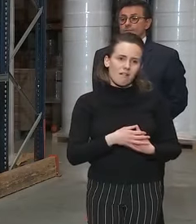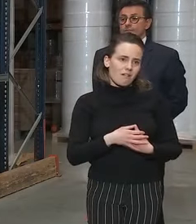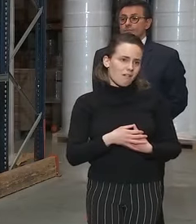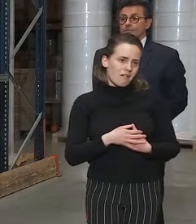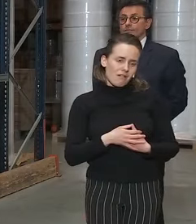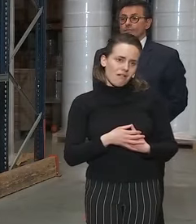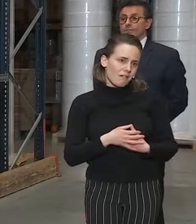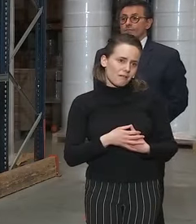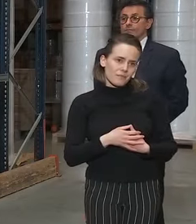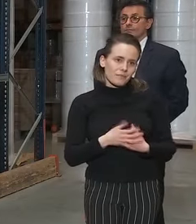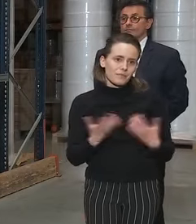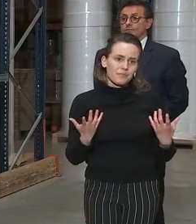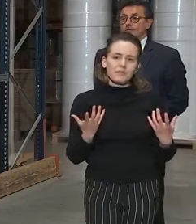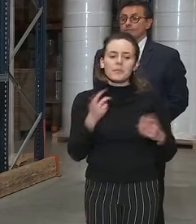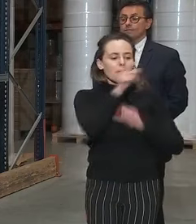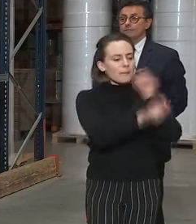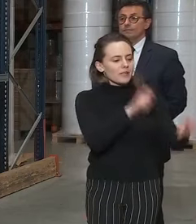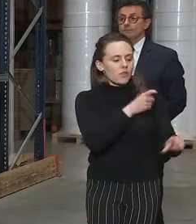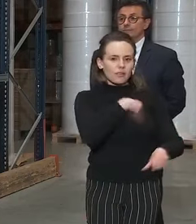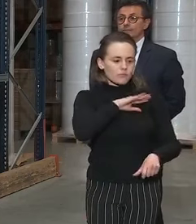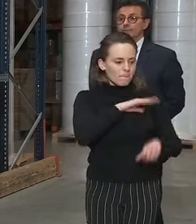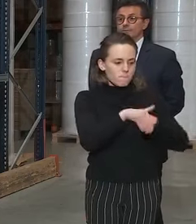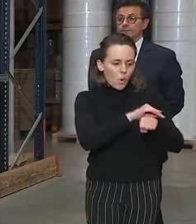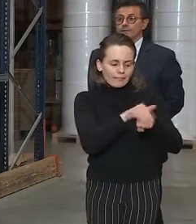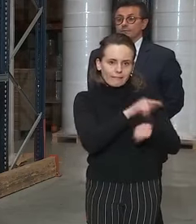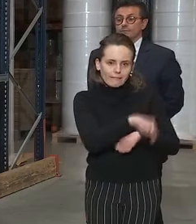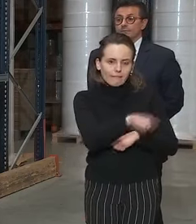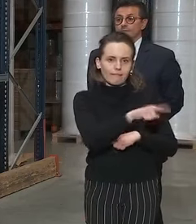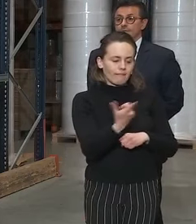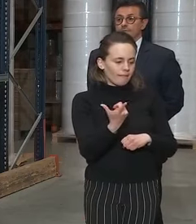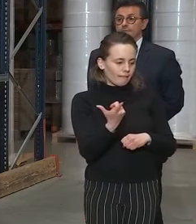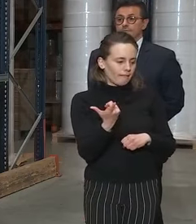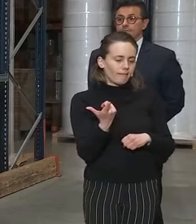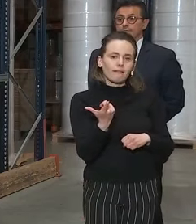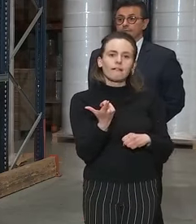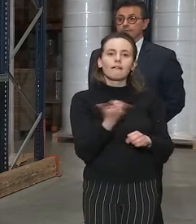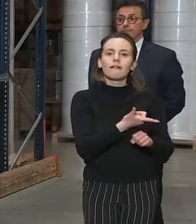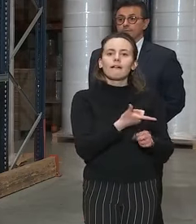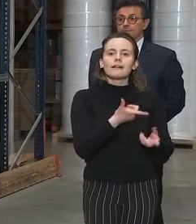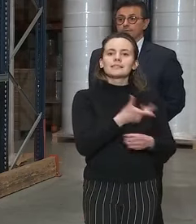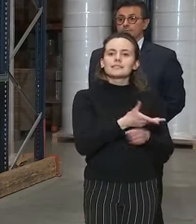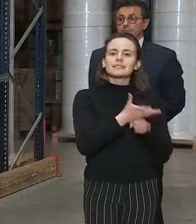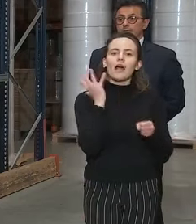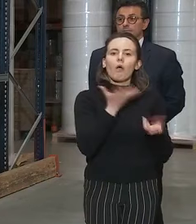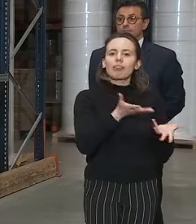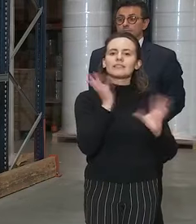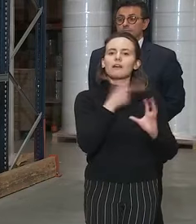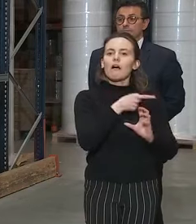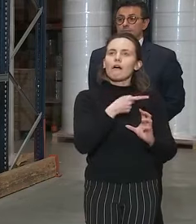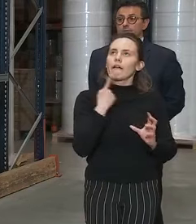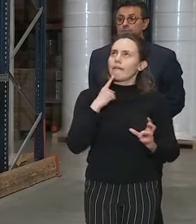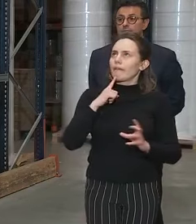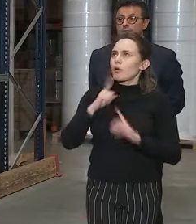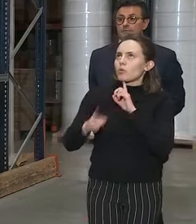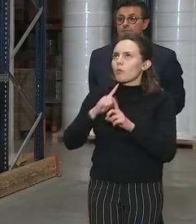d'ailleurs les responsables politiques. Parce qu'on ne peut pas demander à des gens d'avoir pris des décisions il y a 5 ou 10 ans qui ne pouvaient pas anticiper ce qu'on vient de